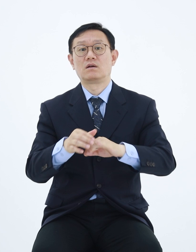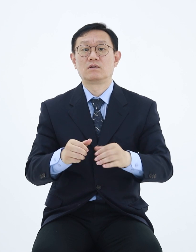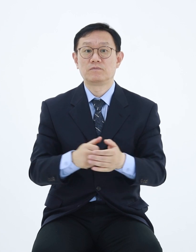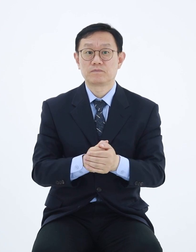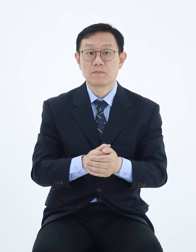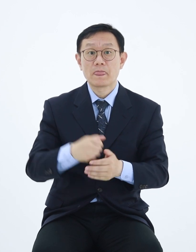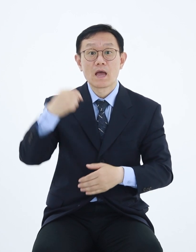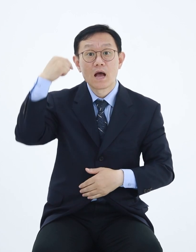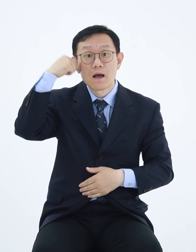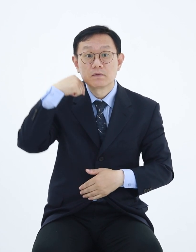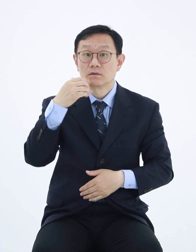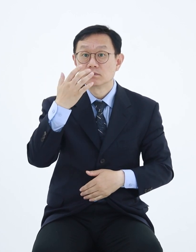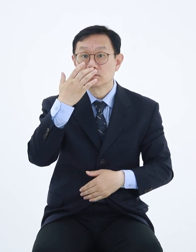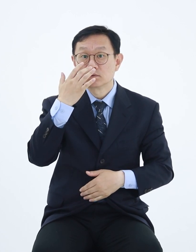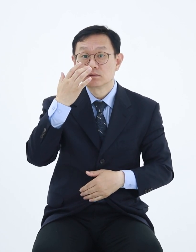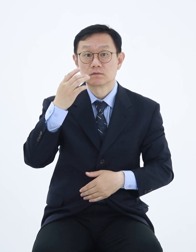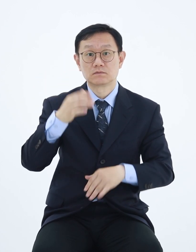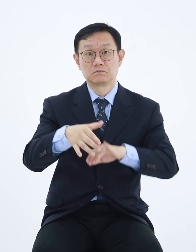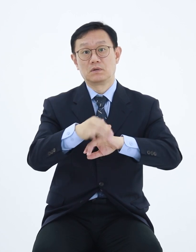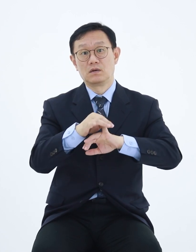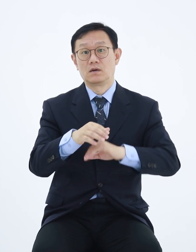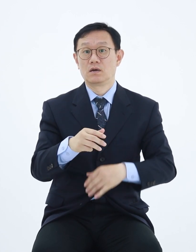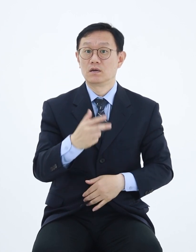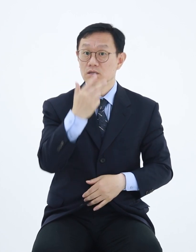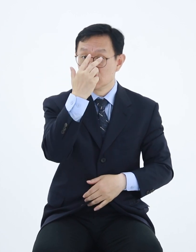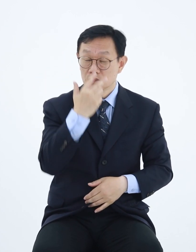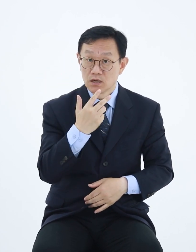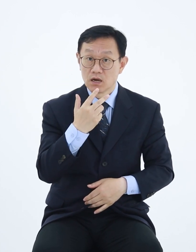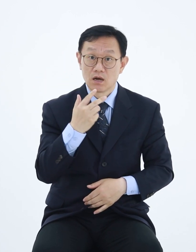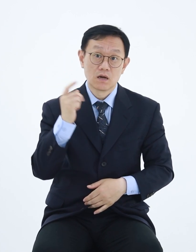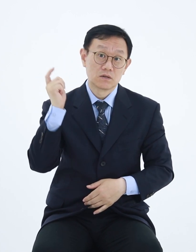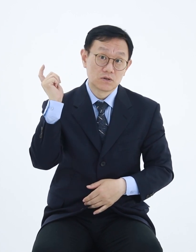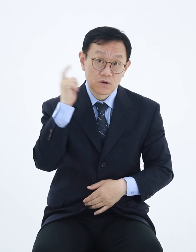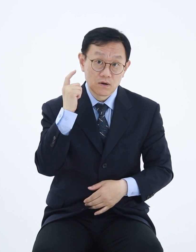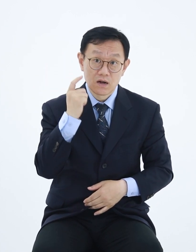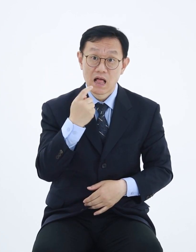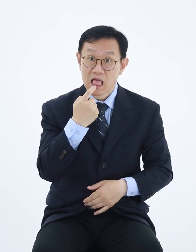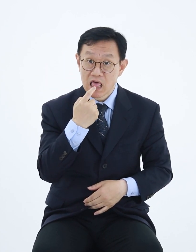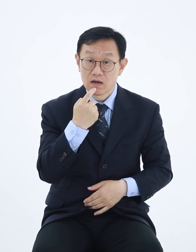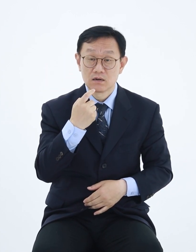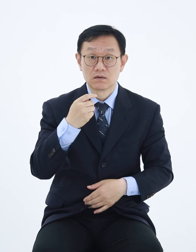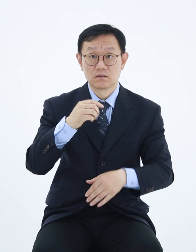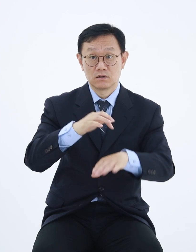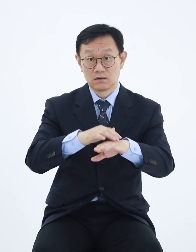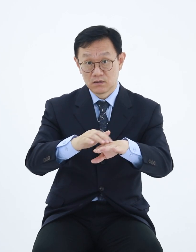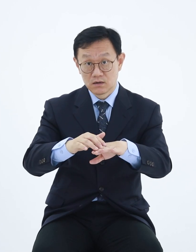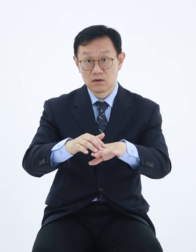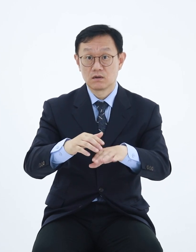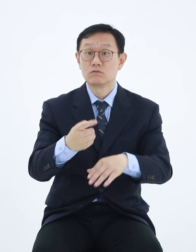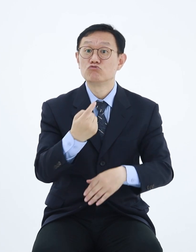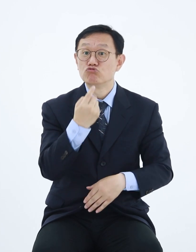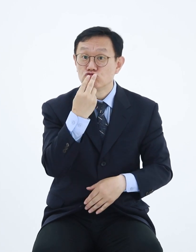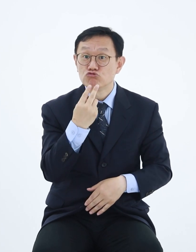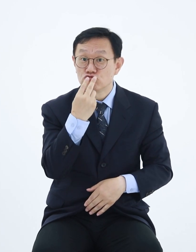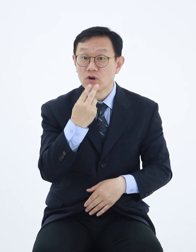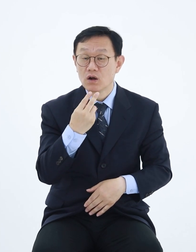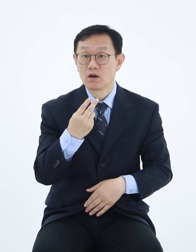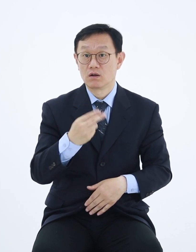감각적 손상. 시각, 청각, 미각, 촉각, 후각, 온도 및 기타